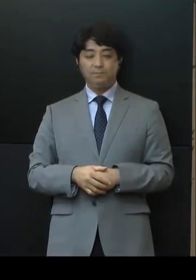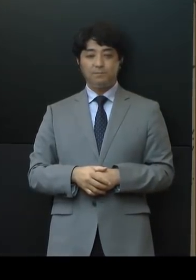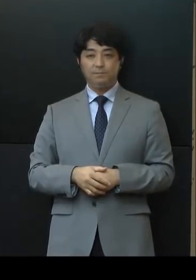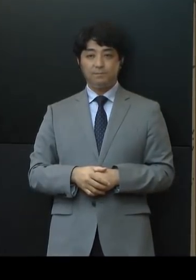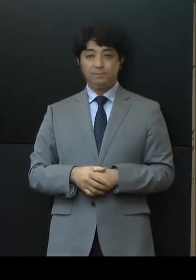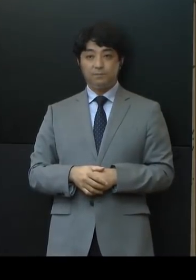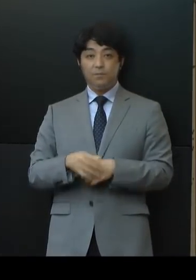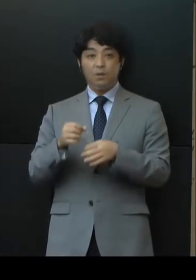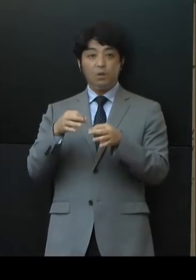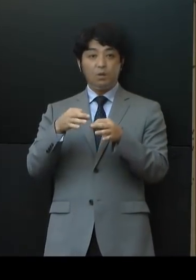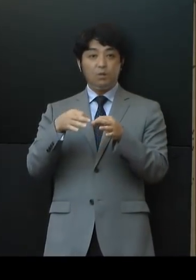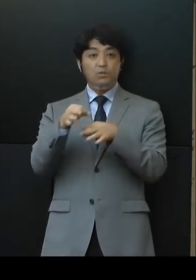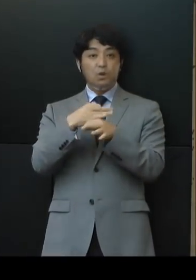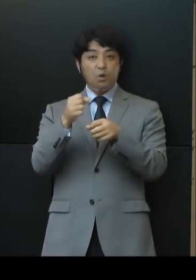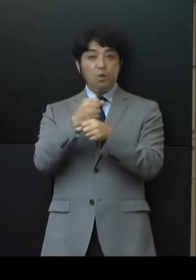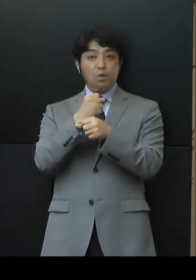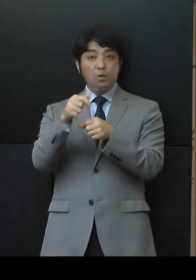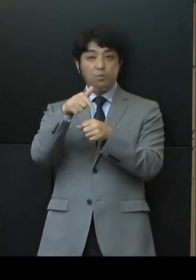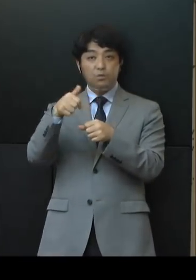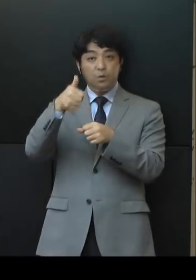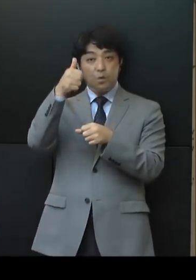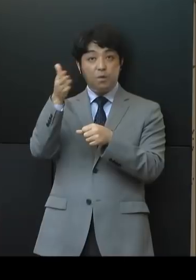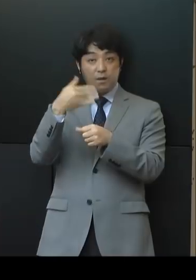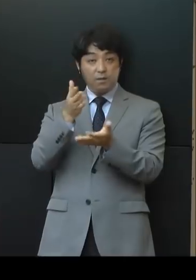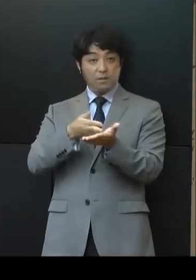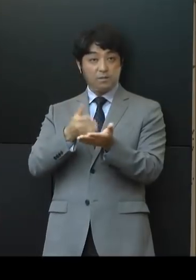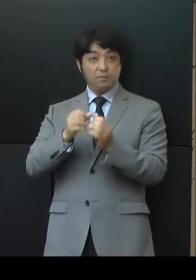では商工労働部長から。